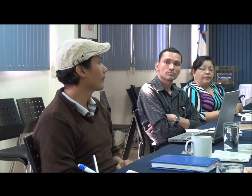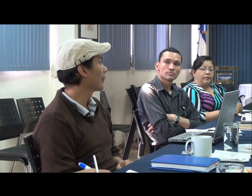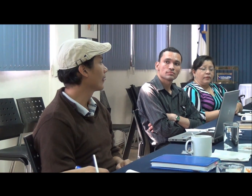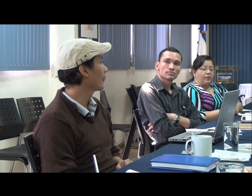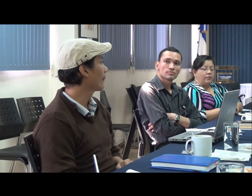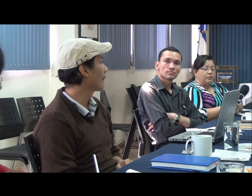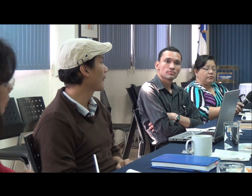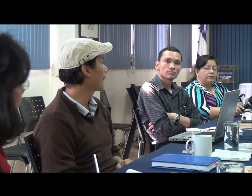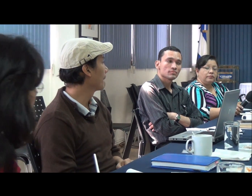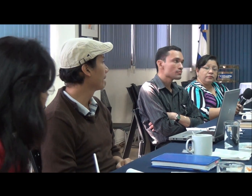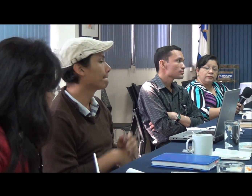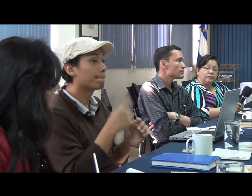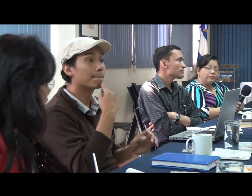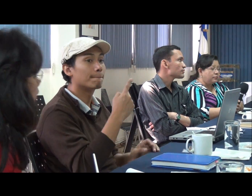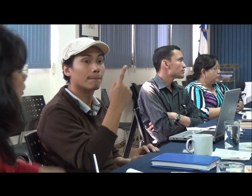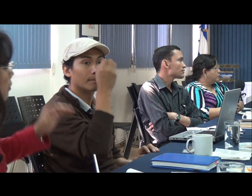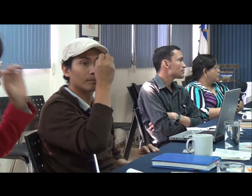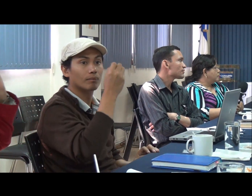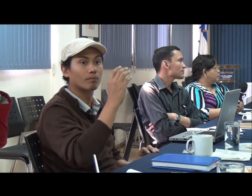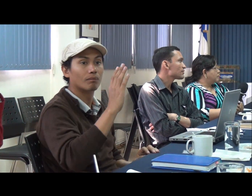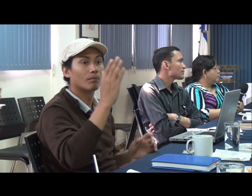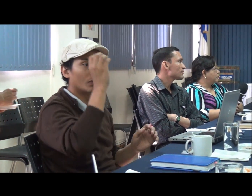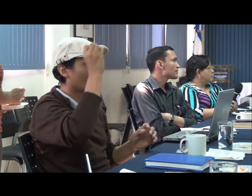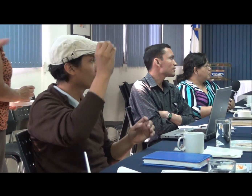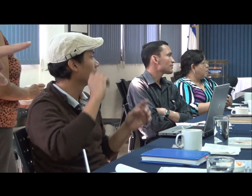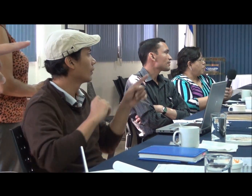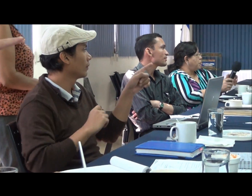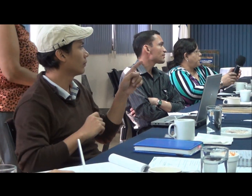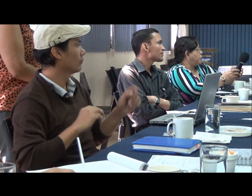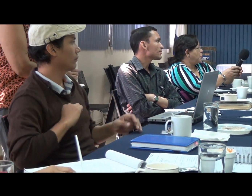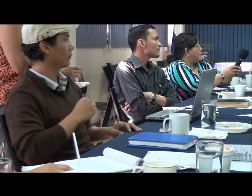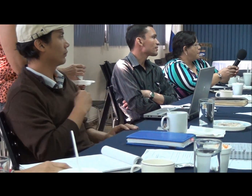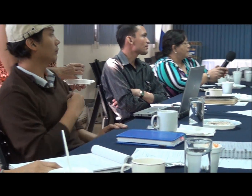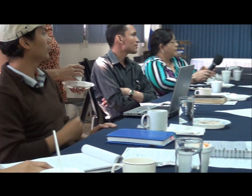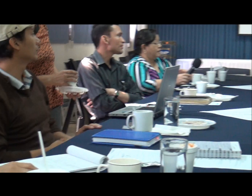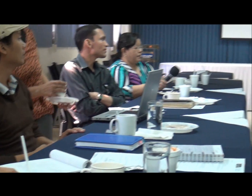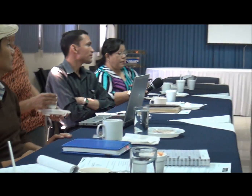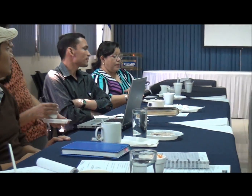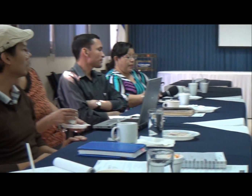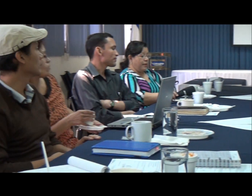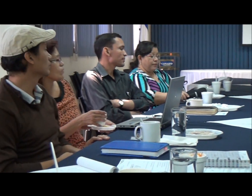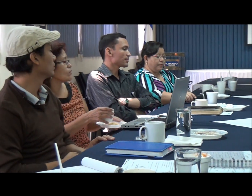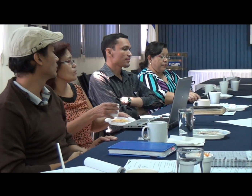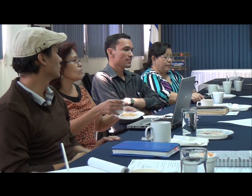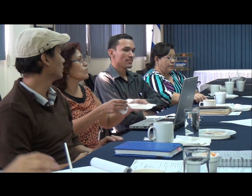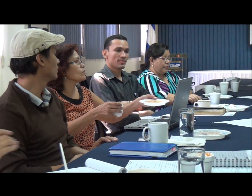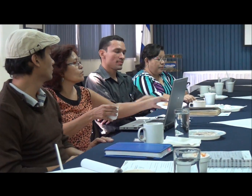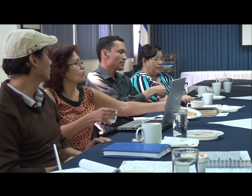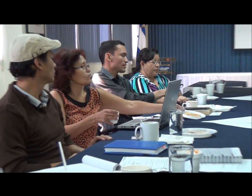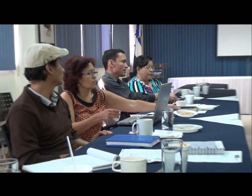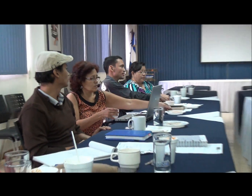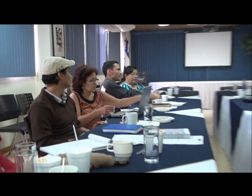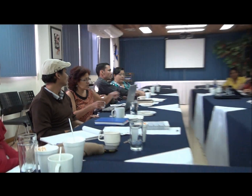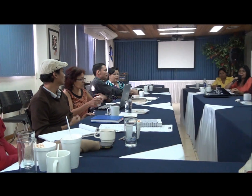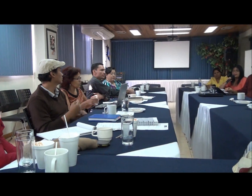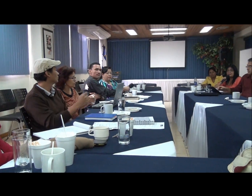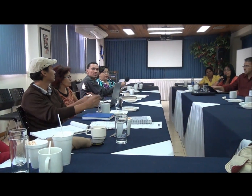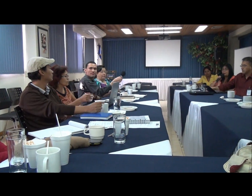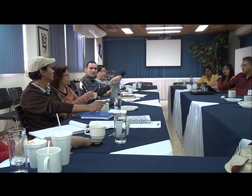¿Alguien más pide la palabra? Mirta. Bueno, quizá voy a hablar